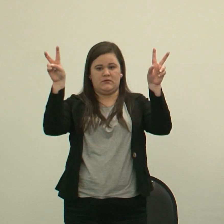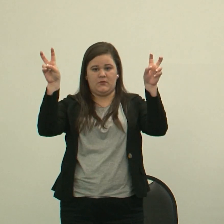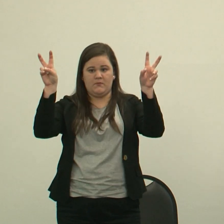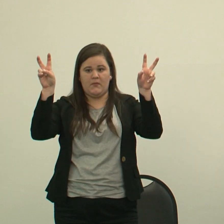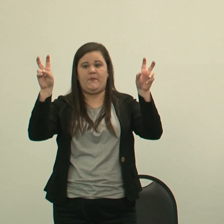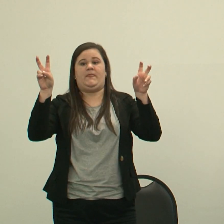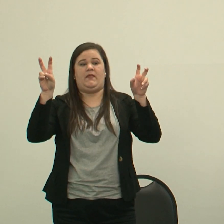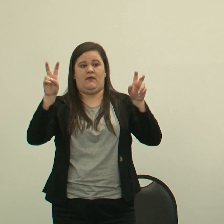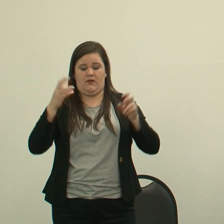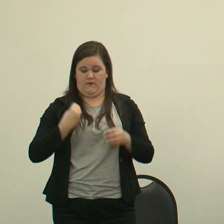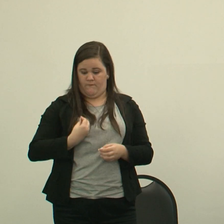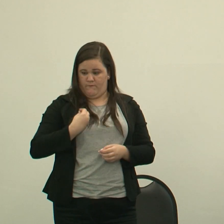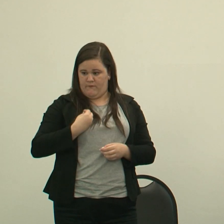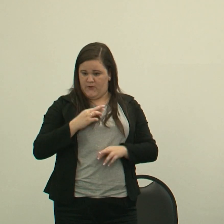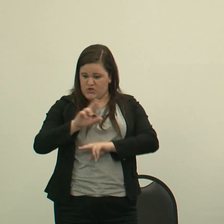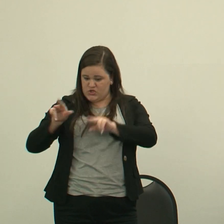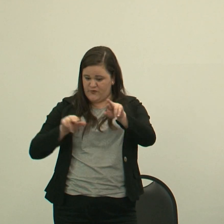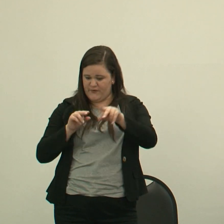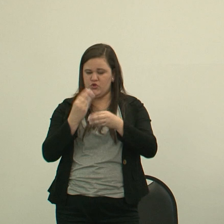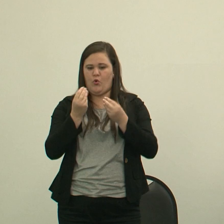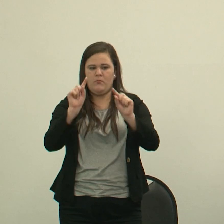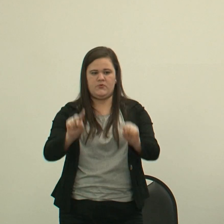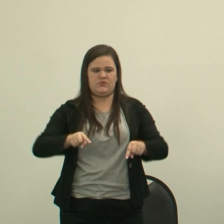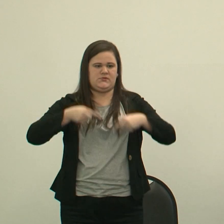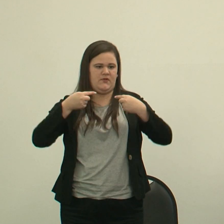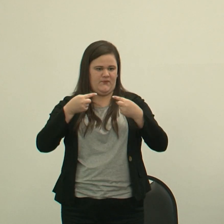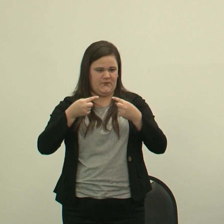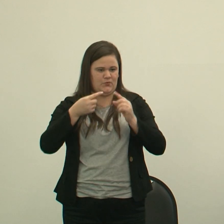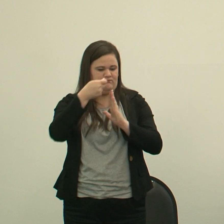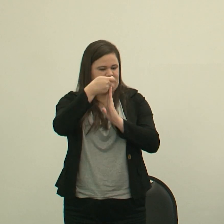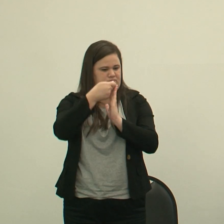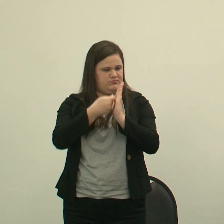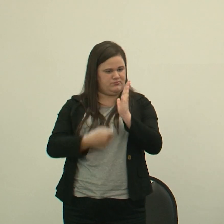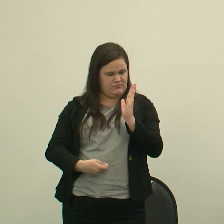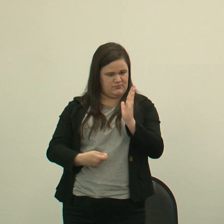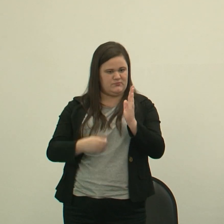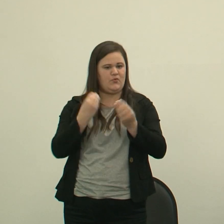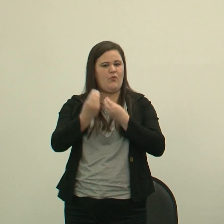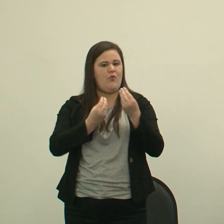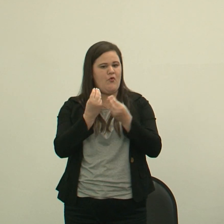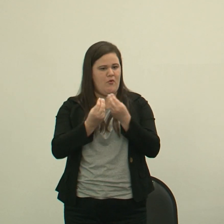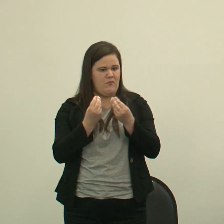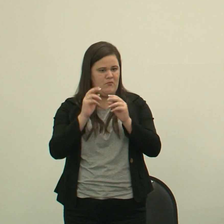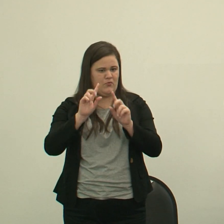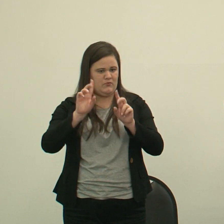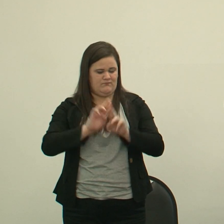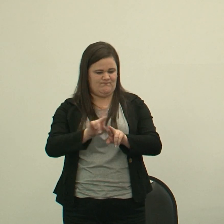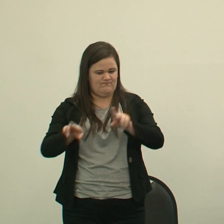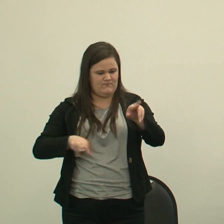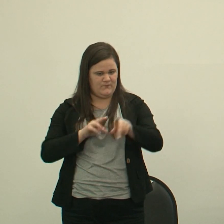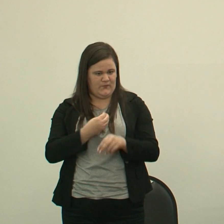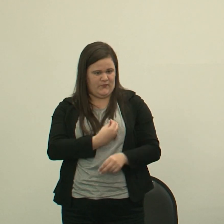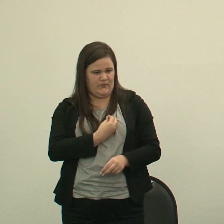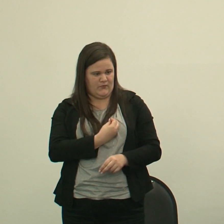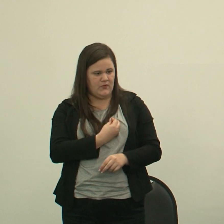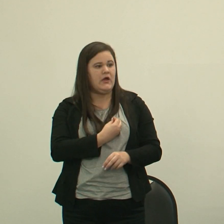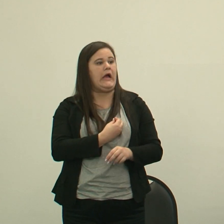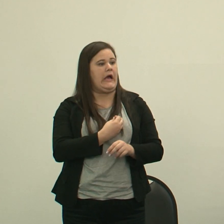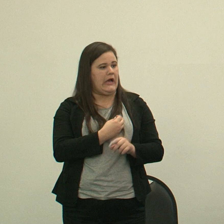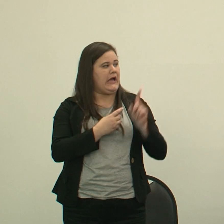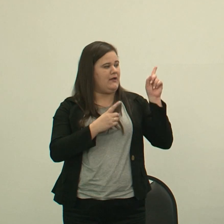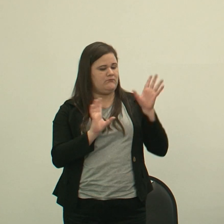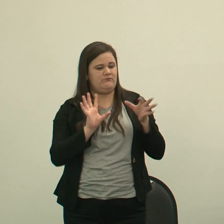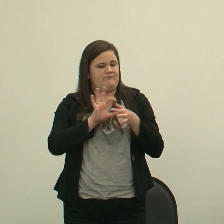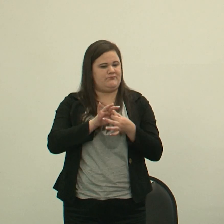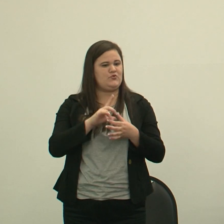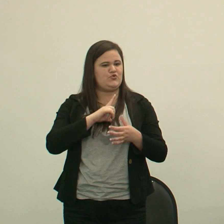Obrigada. O desafio de se conviver com as diferenças. Como é que a gente pode conviver com as diferenças? Ele fez parte dos textos, tinham